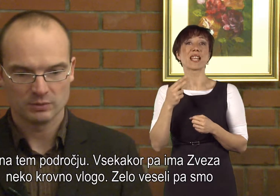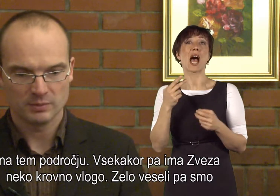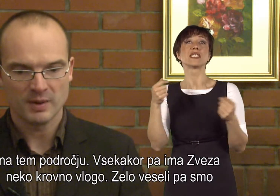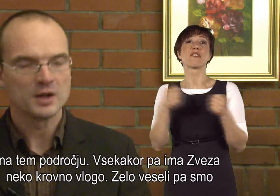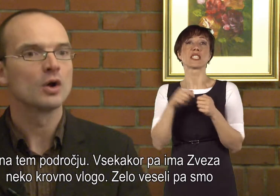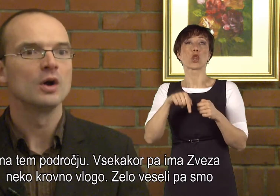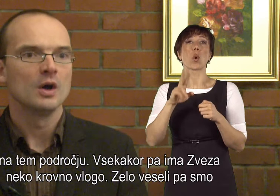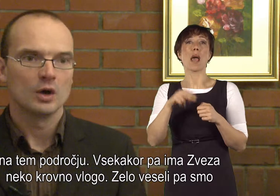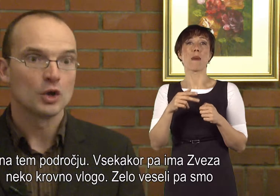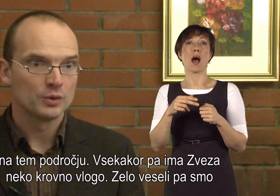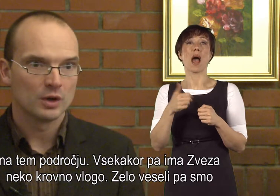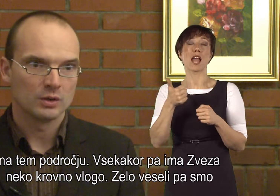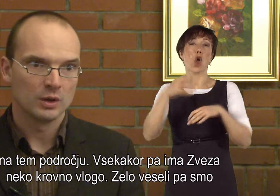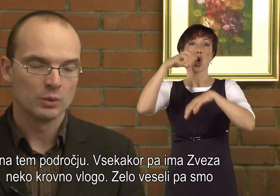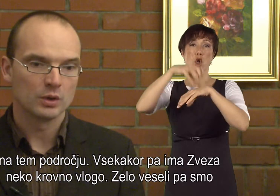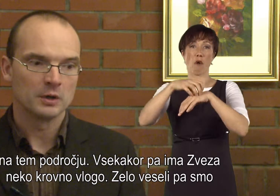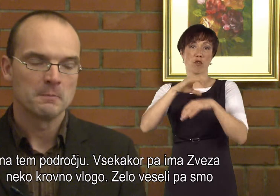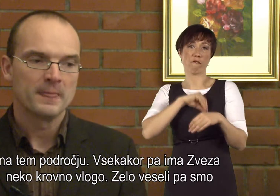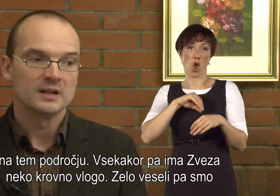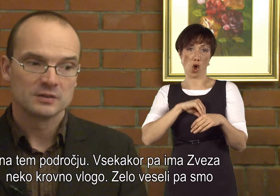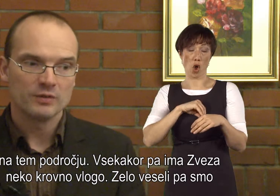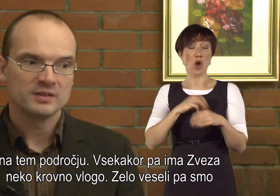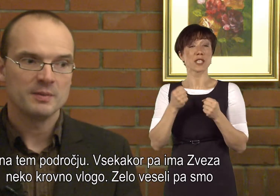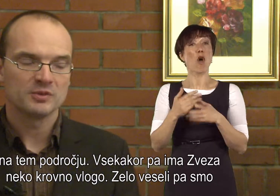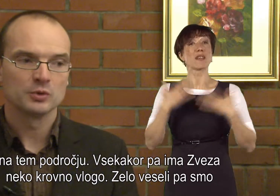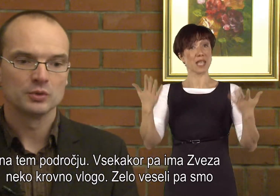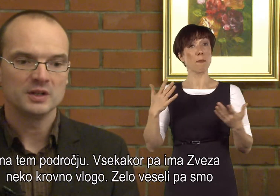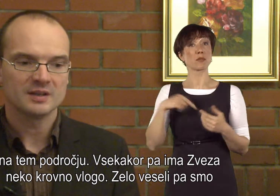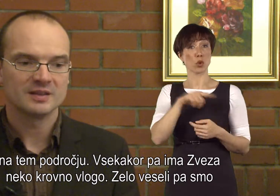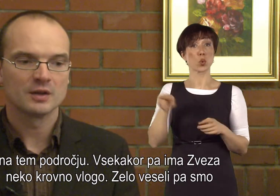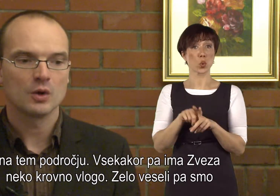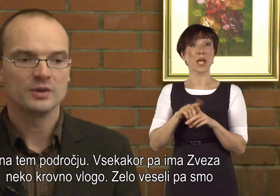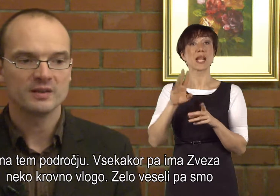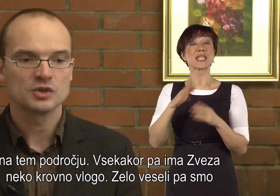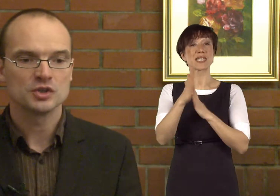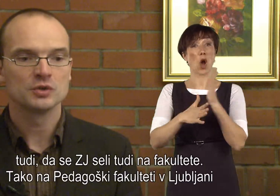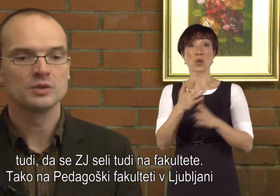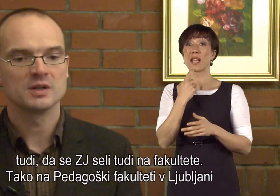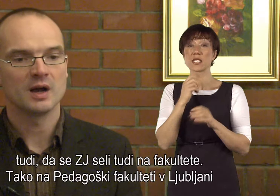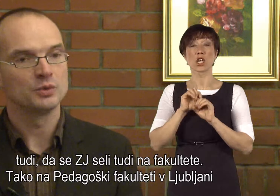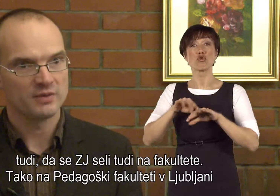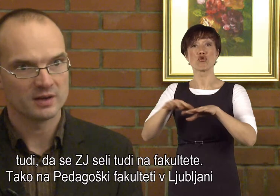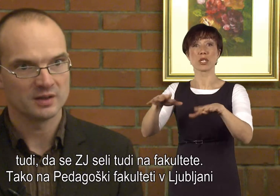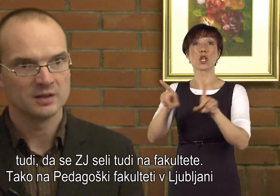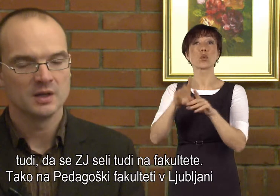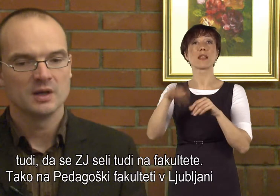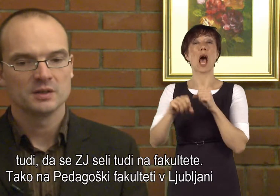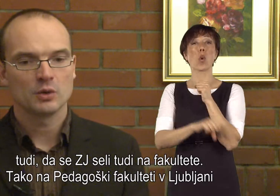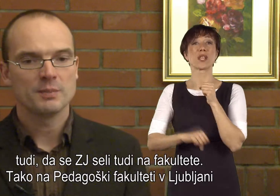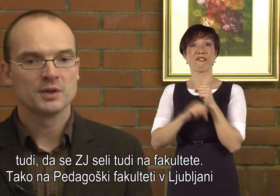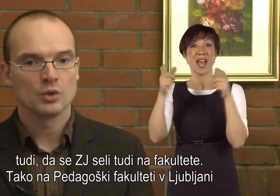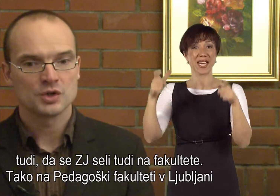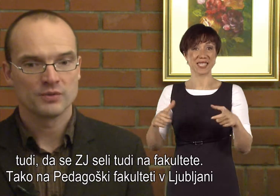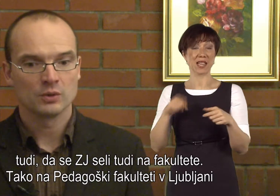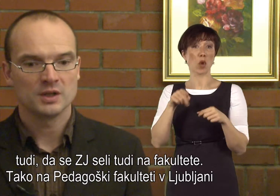tukaj ima neko krovno vlogo. Zelo veseli pa smo tudi, da se znakovni jezik širi tudi na univerze.